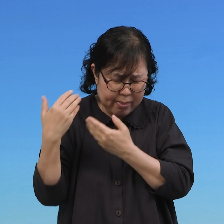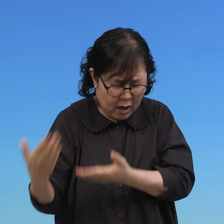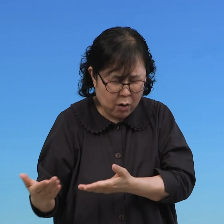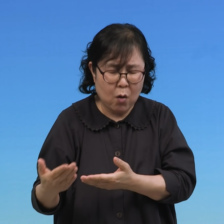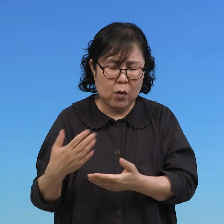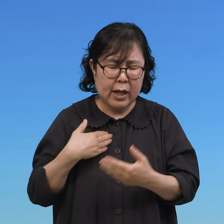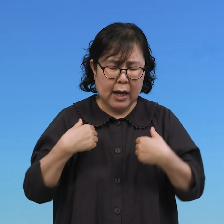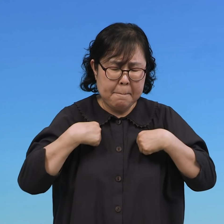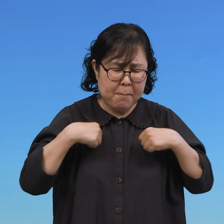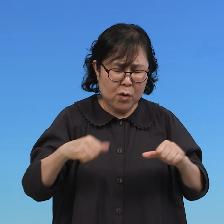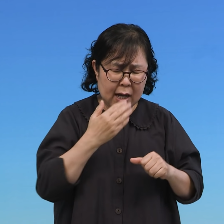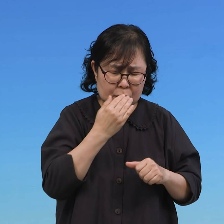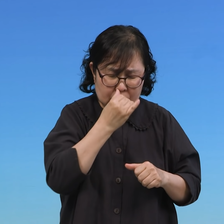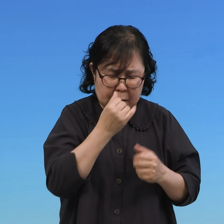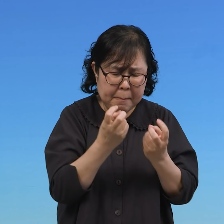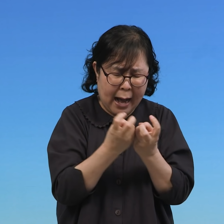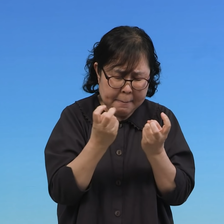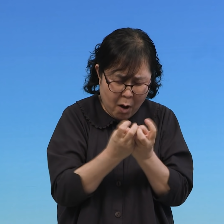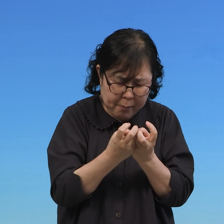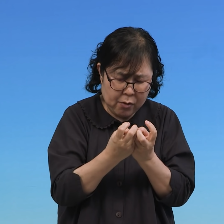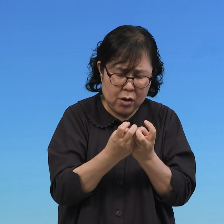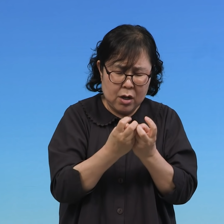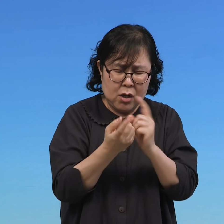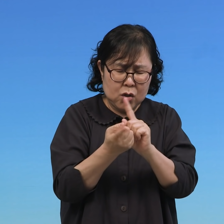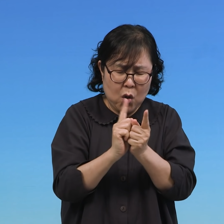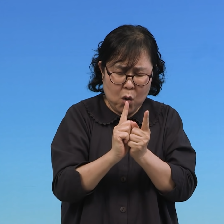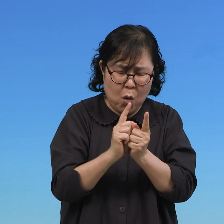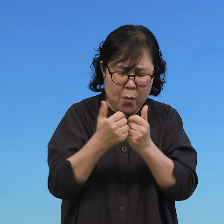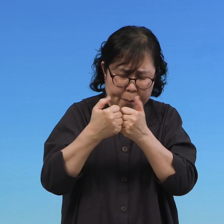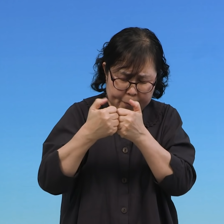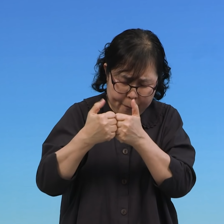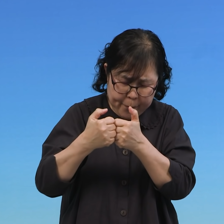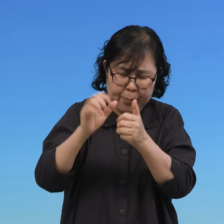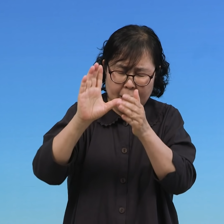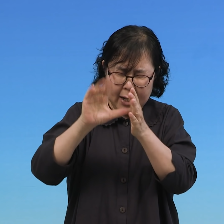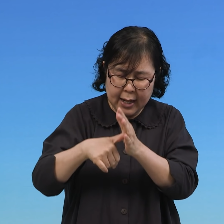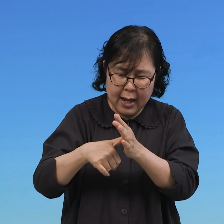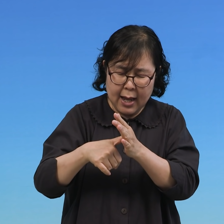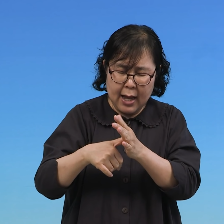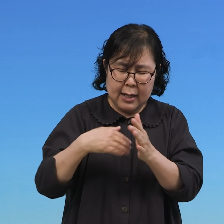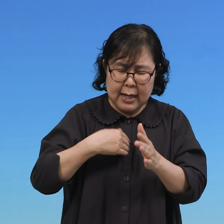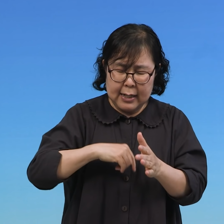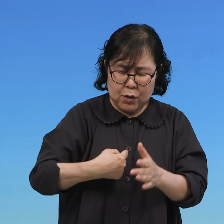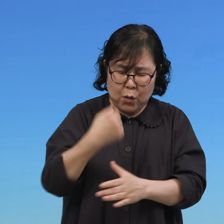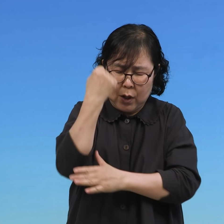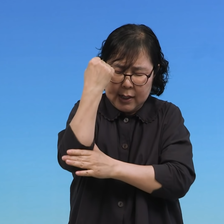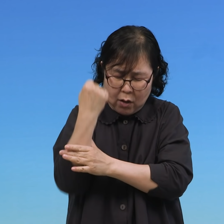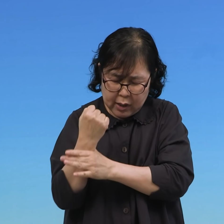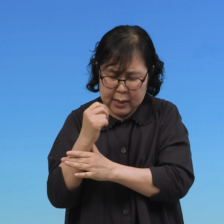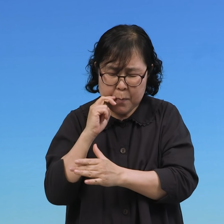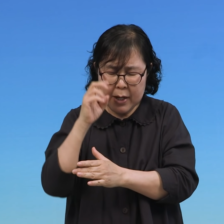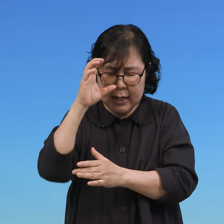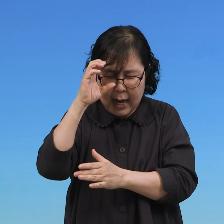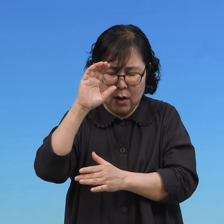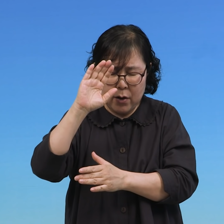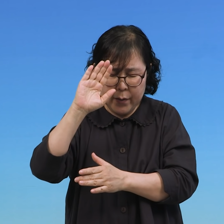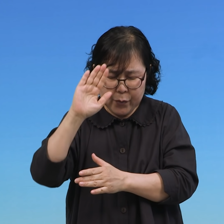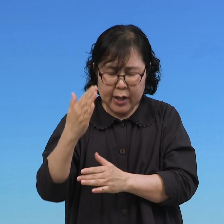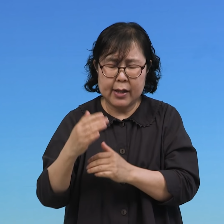내려놓고 어떻게 하면은 포기할 수 있을지를 우리가 함께 머리를 맞대고 고민할 때에 우리가 썩어지는 한 알의 밀알이 될